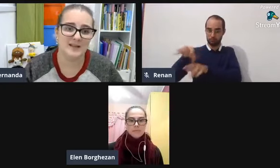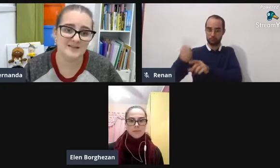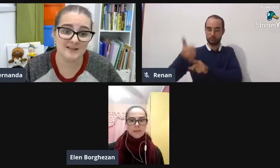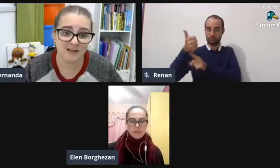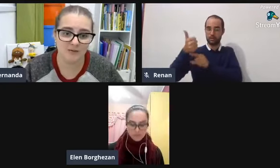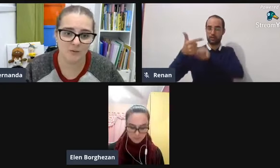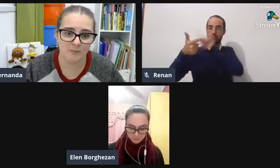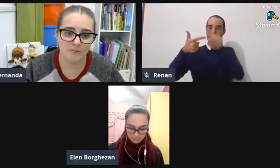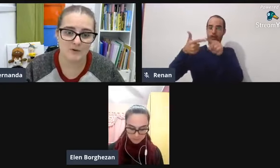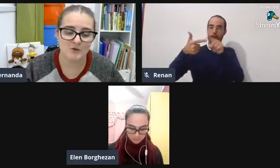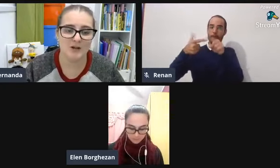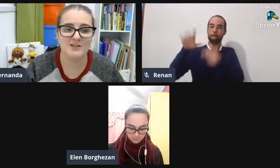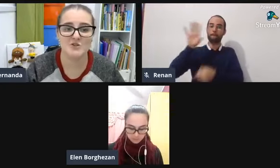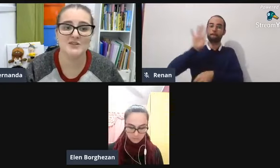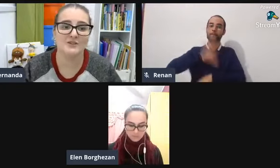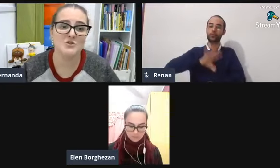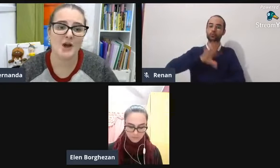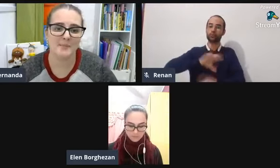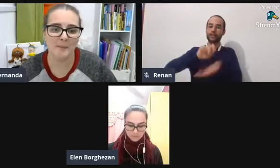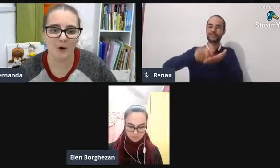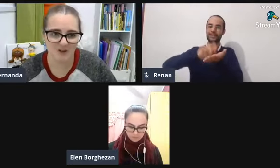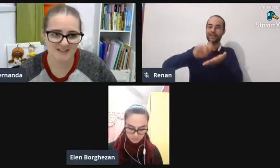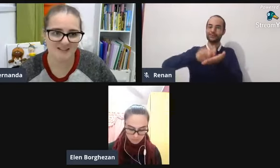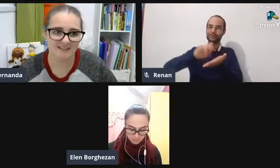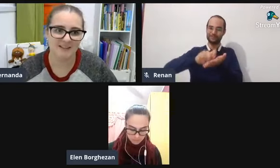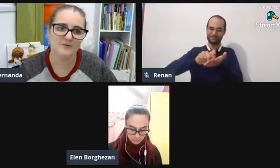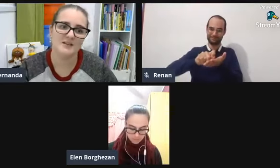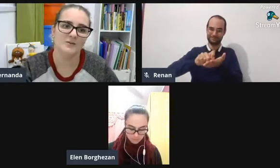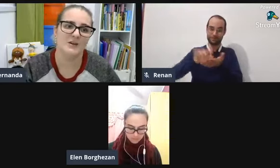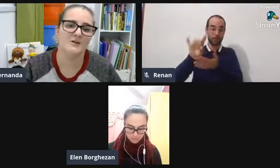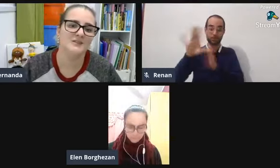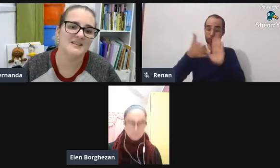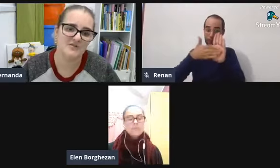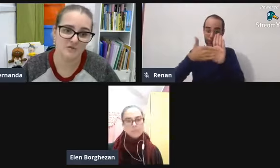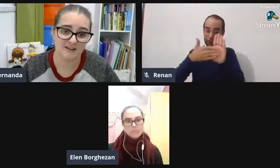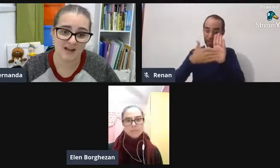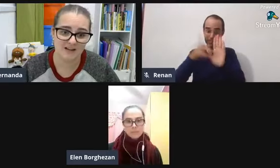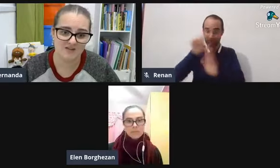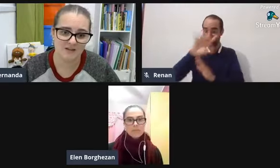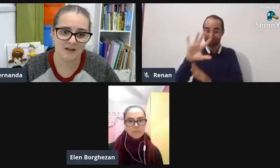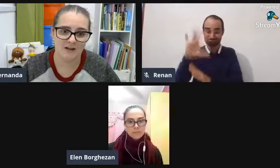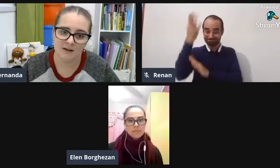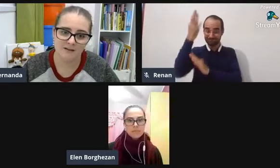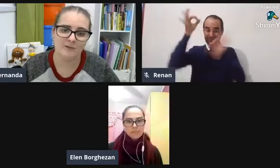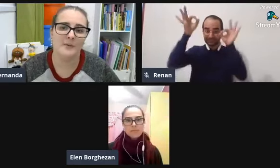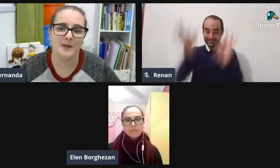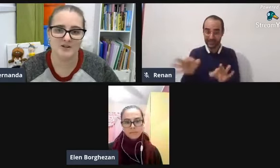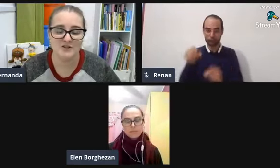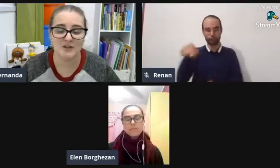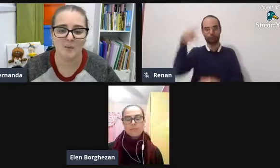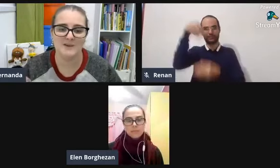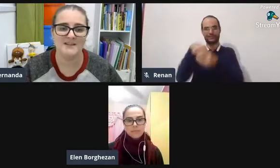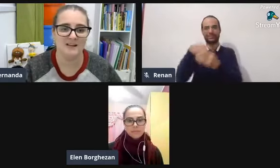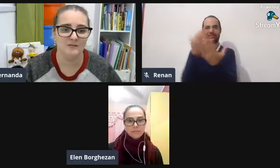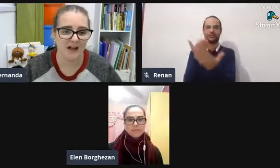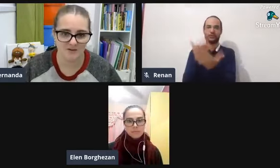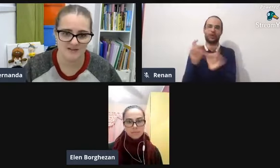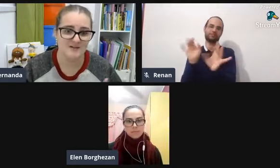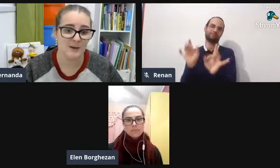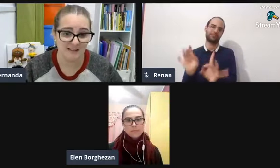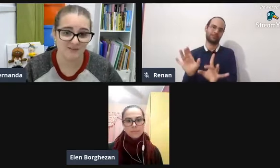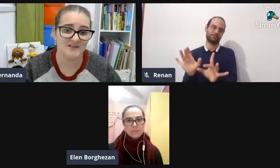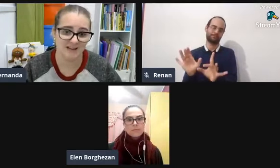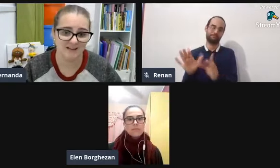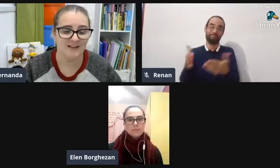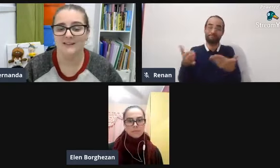o português escrito. Só que isso sendo só a proposta, não sendo o que acontece de verdade. Então, também a gente tem que pensar em